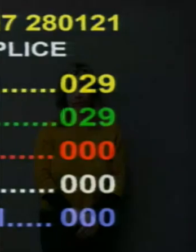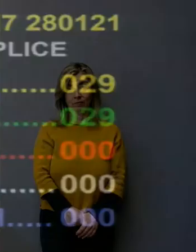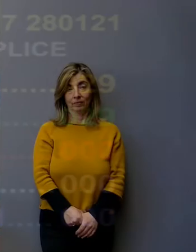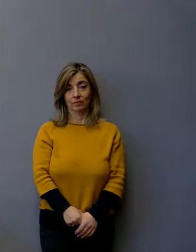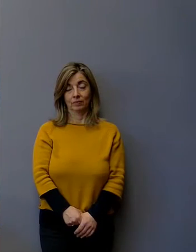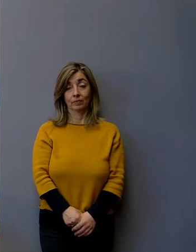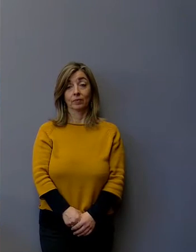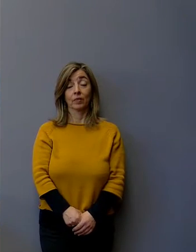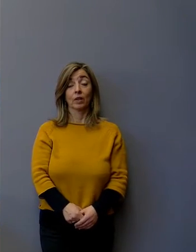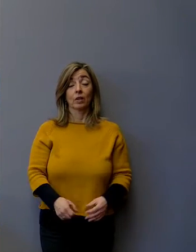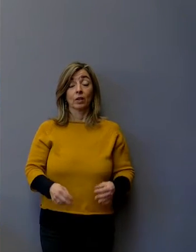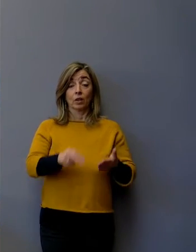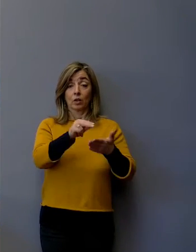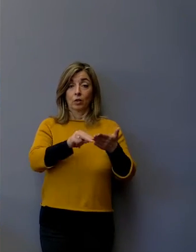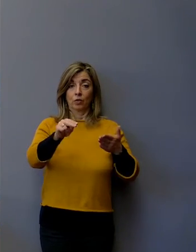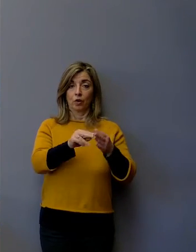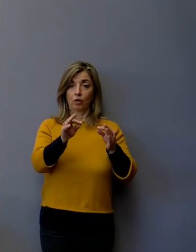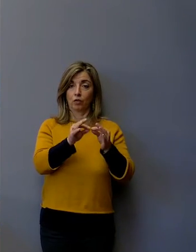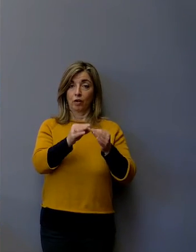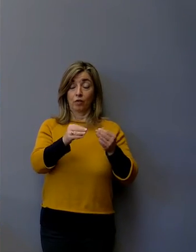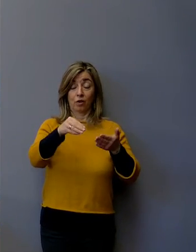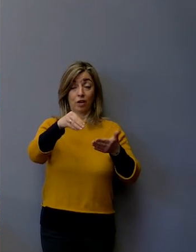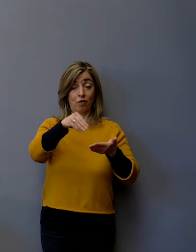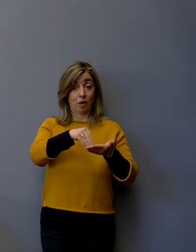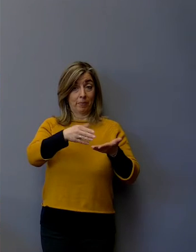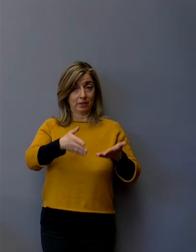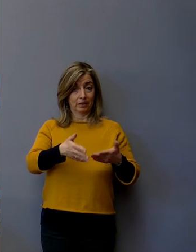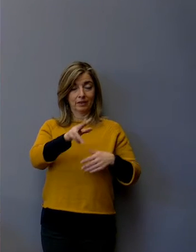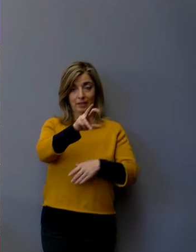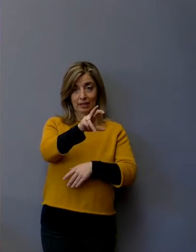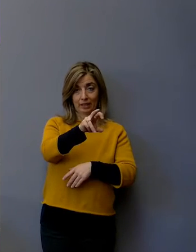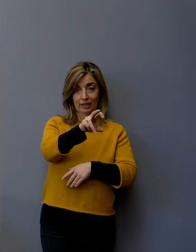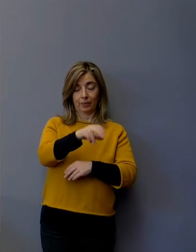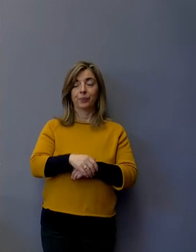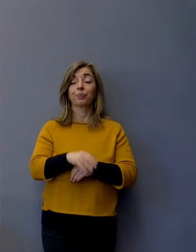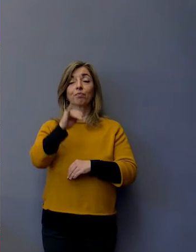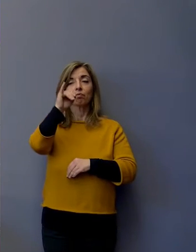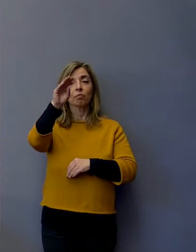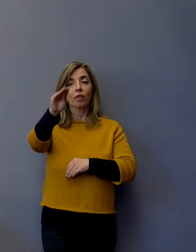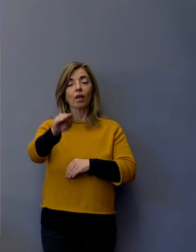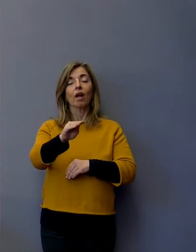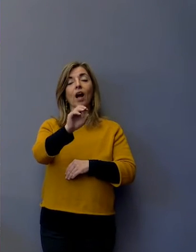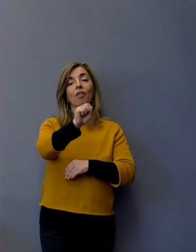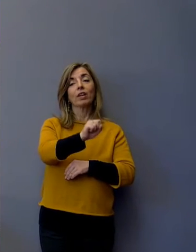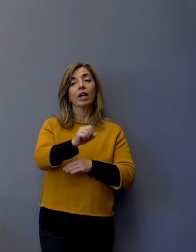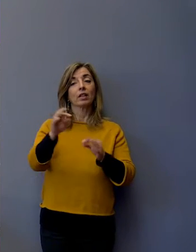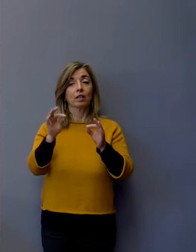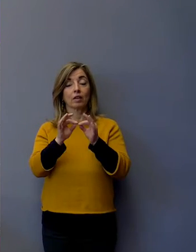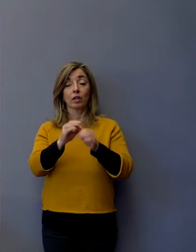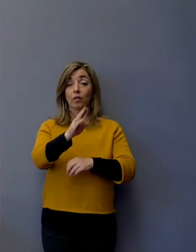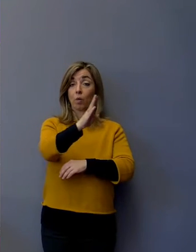30 voti favorevoli presenza consigliere avvenente favorevole consigliera bruccoleri